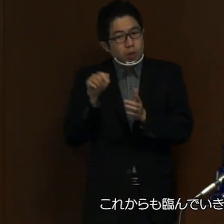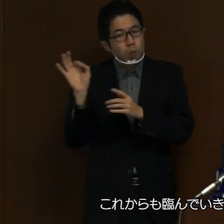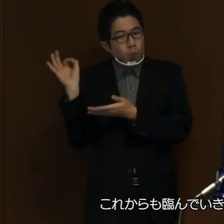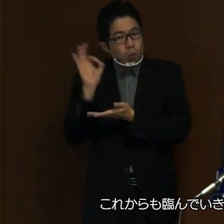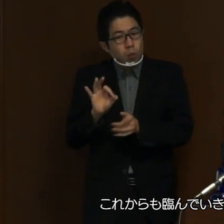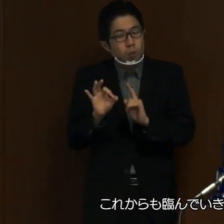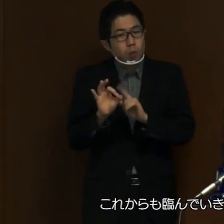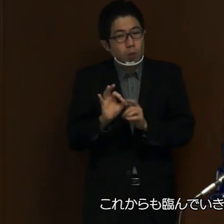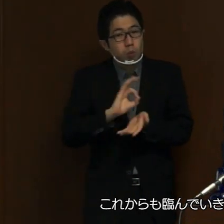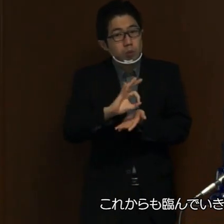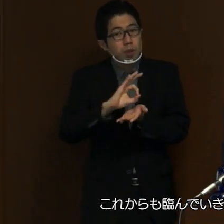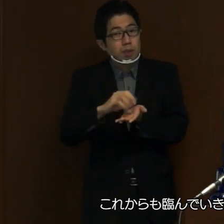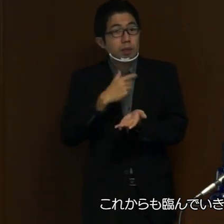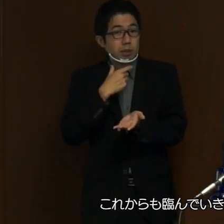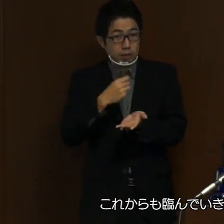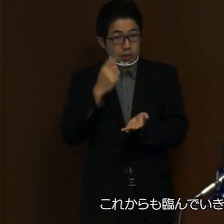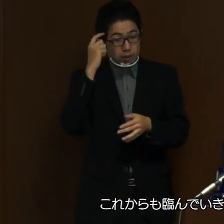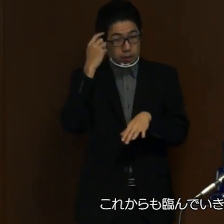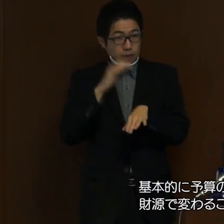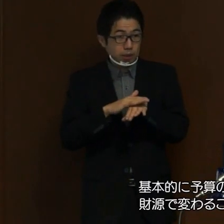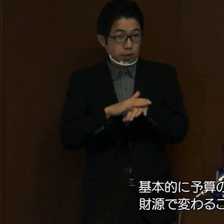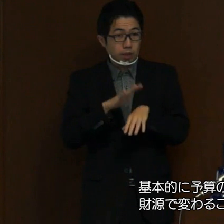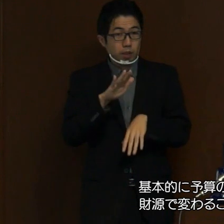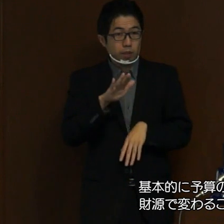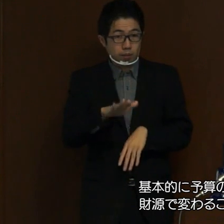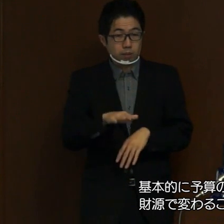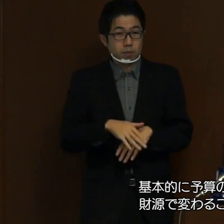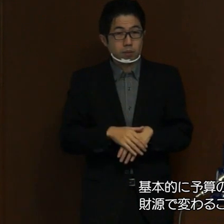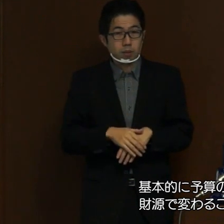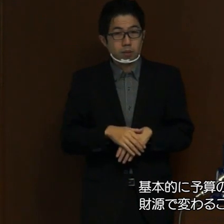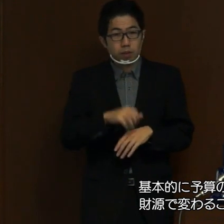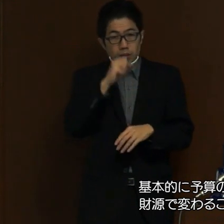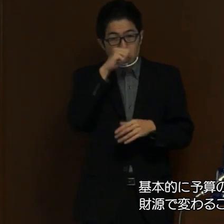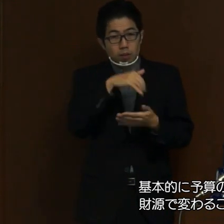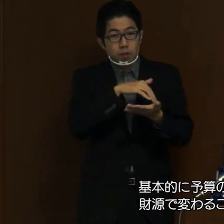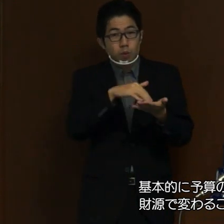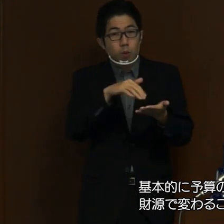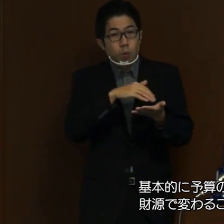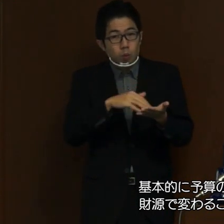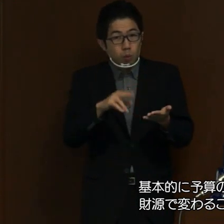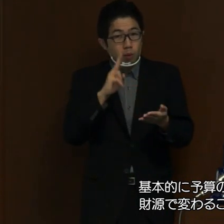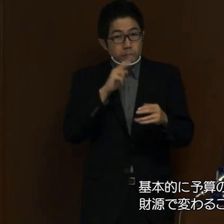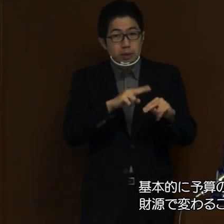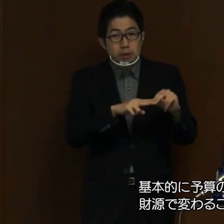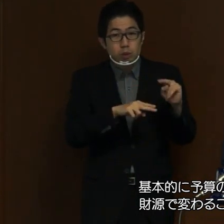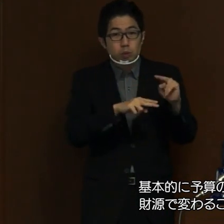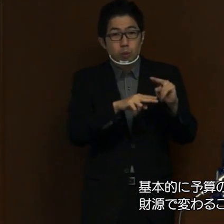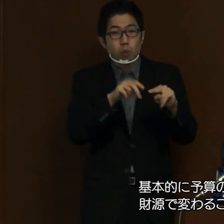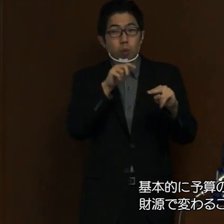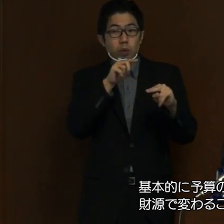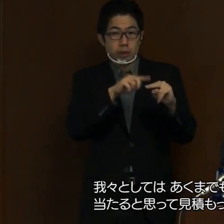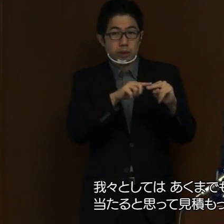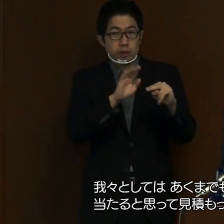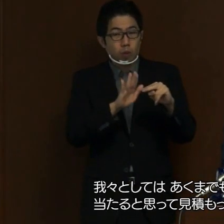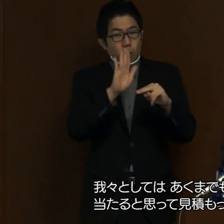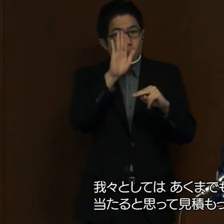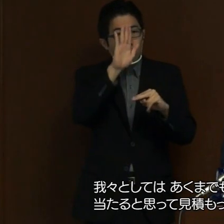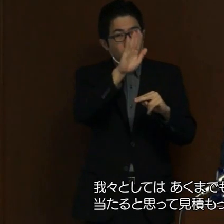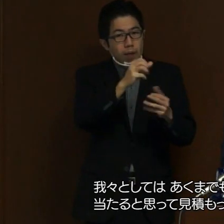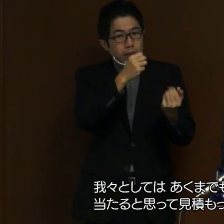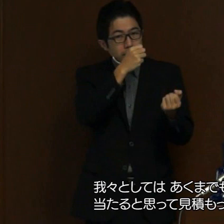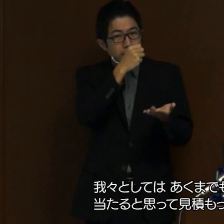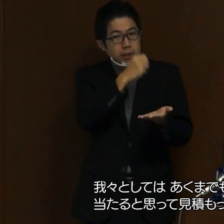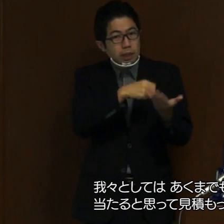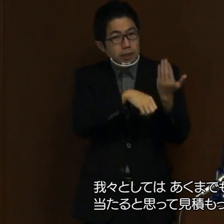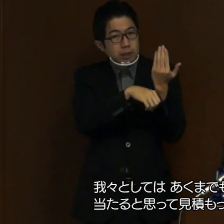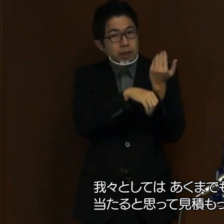。で、我々が基本的に予算の見積もりなので、 財源って変わることもあるし、我々として